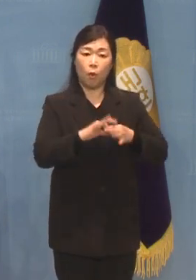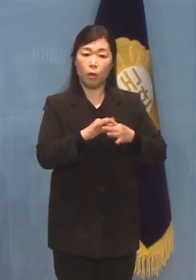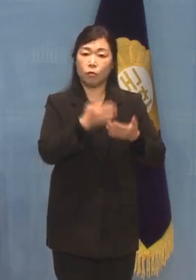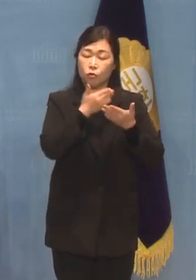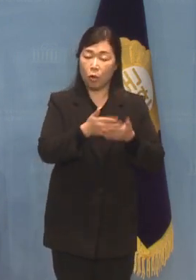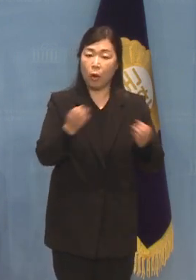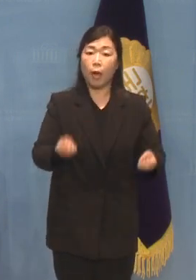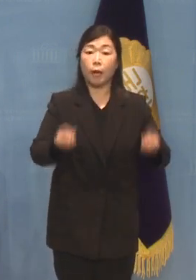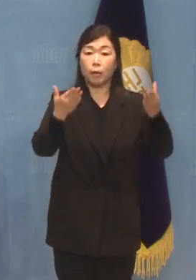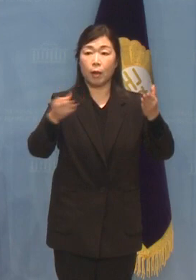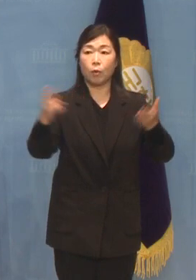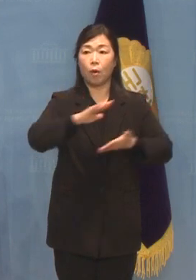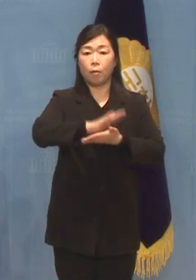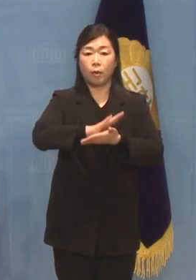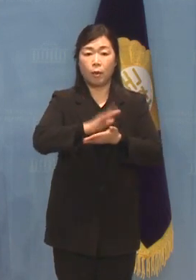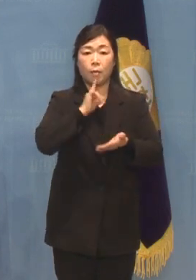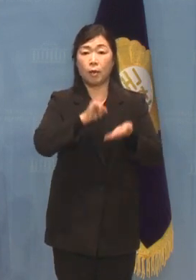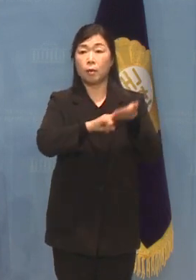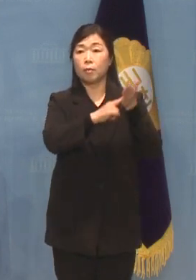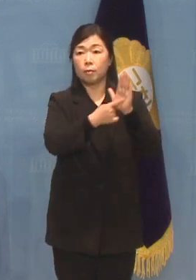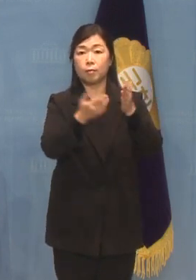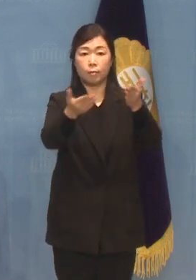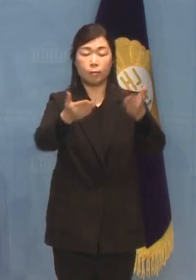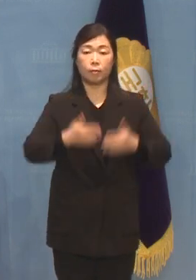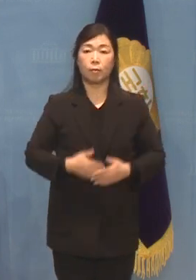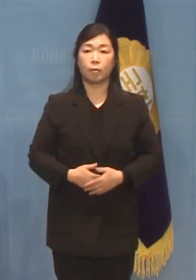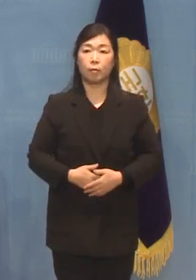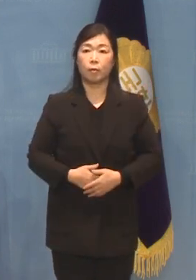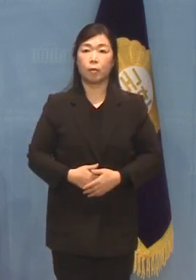행사와 발간물을 브리핑하겠습니다.